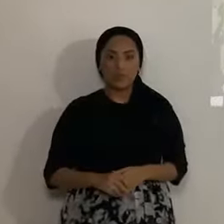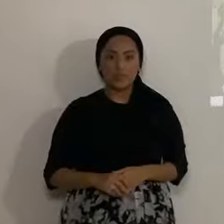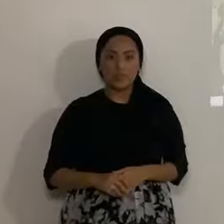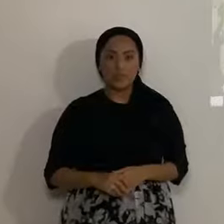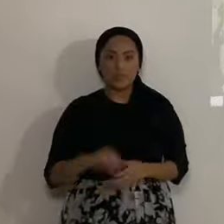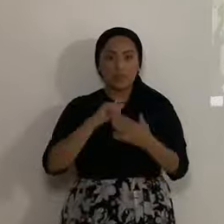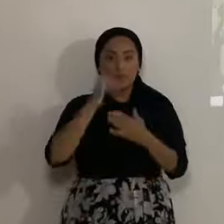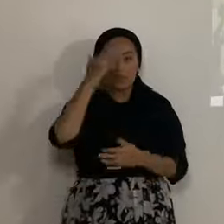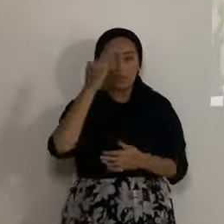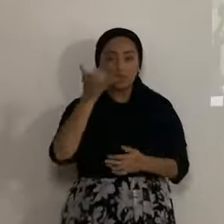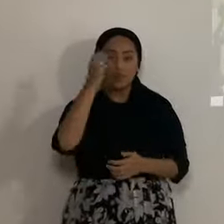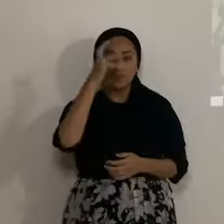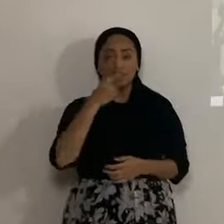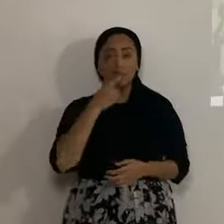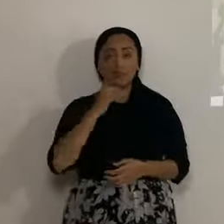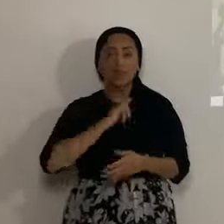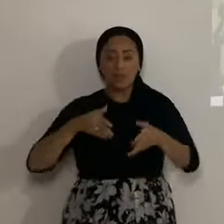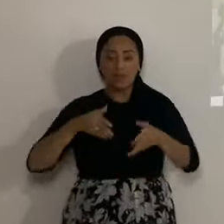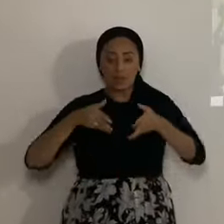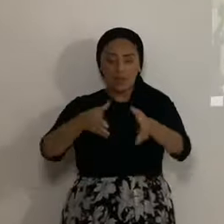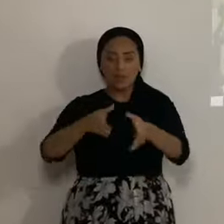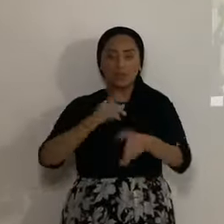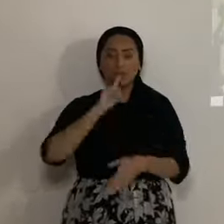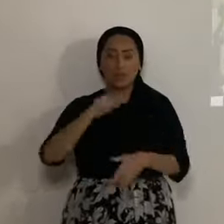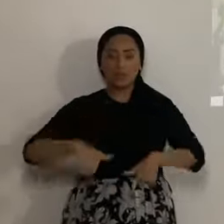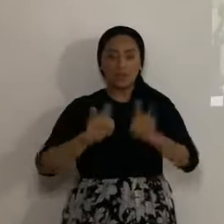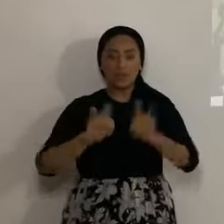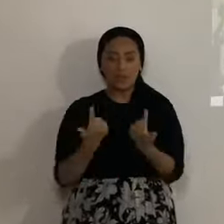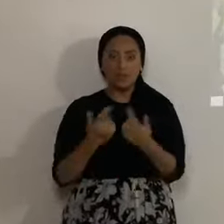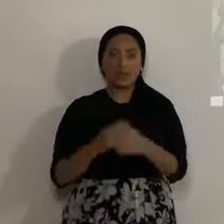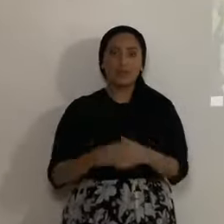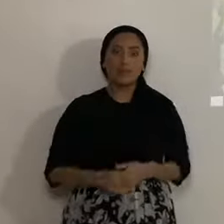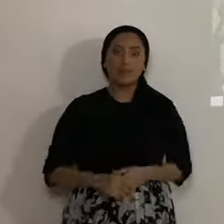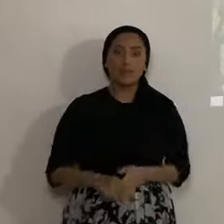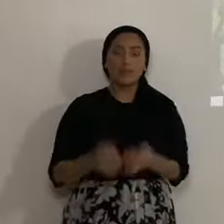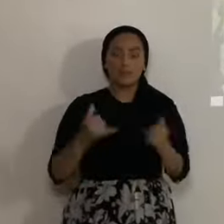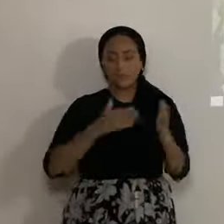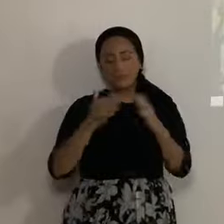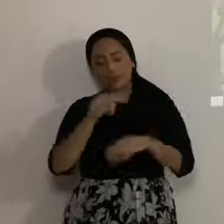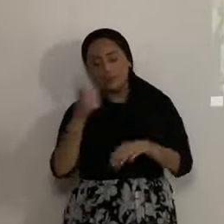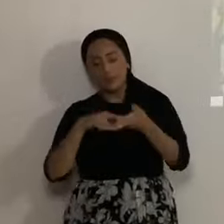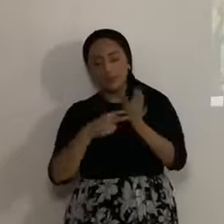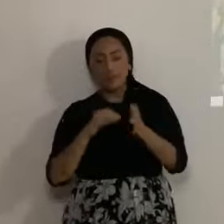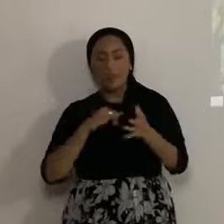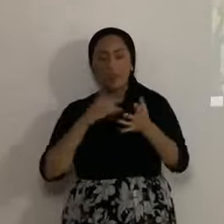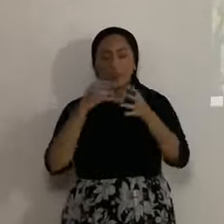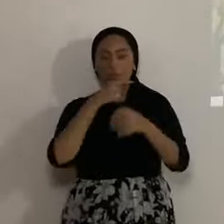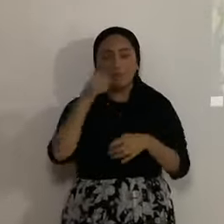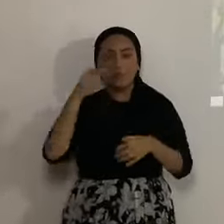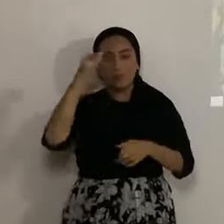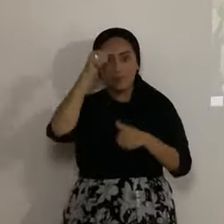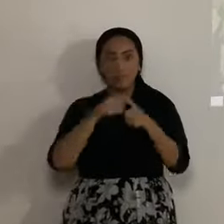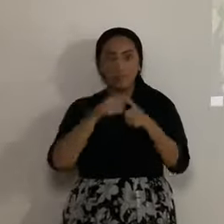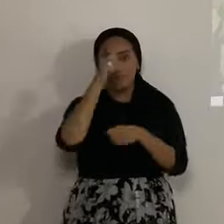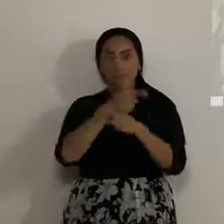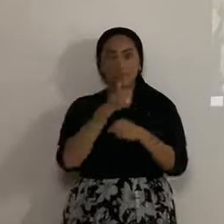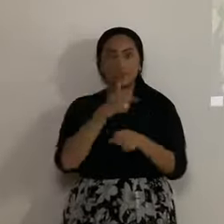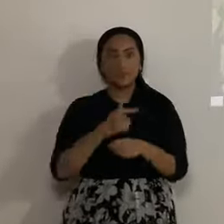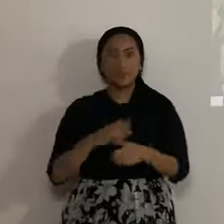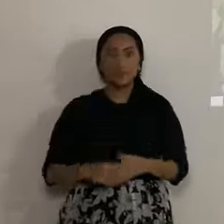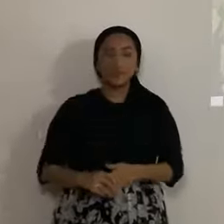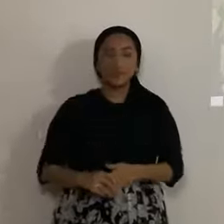Por eso Yasua dice, yo soy el camino, la verdad y la vida. Ahora, otro concepto que quiero que tengan en cuenta, amados hermanos,